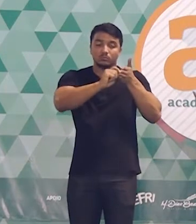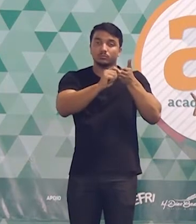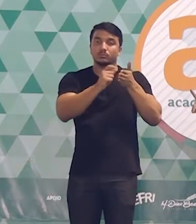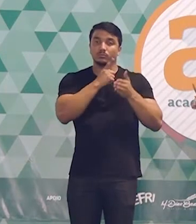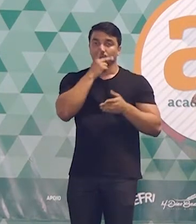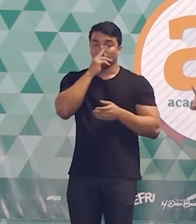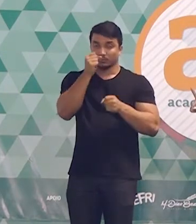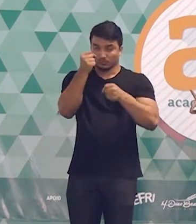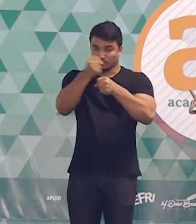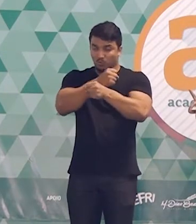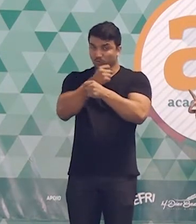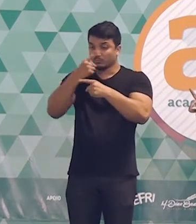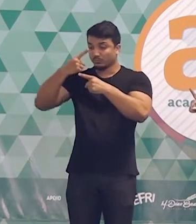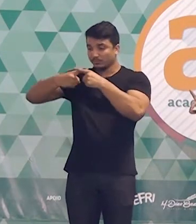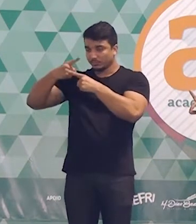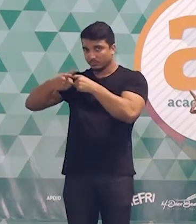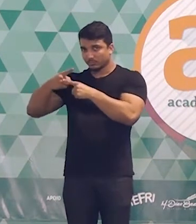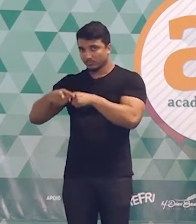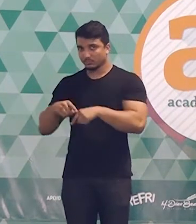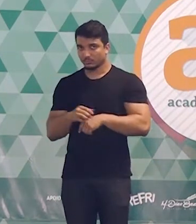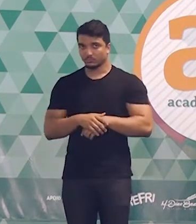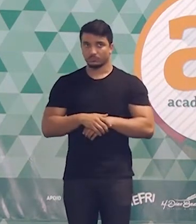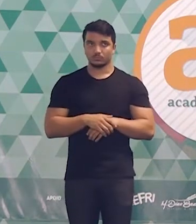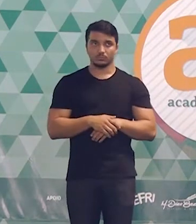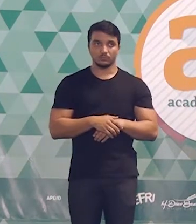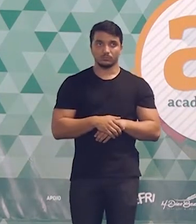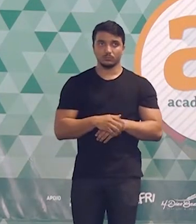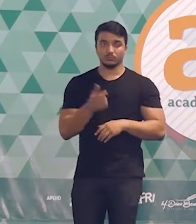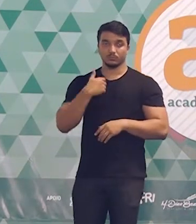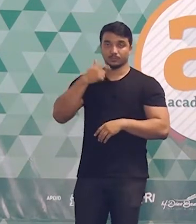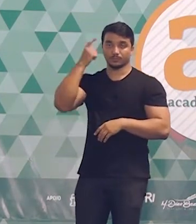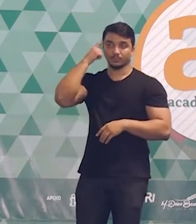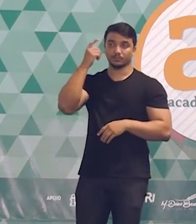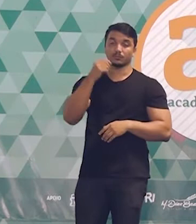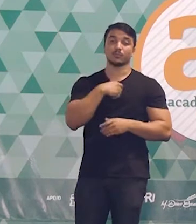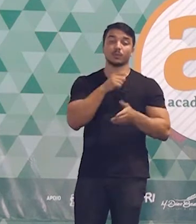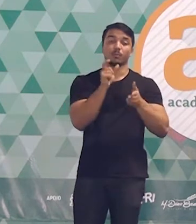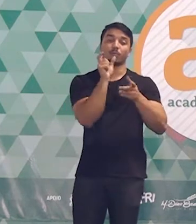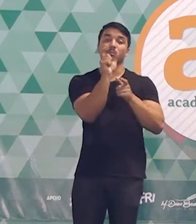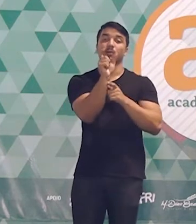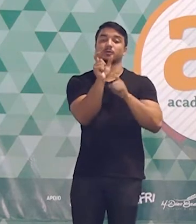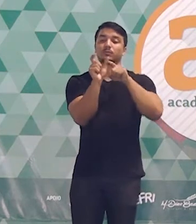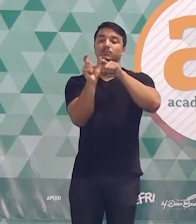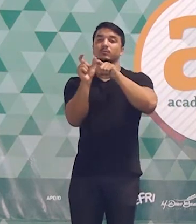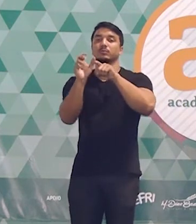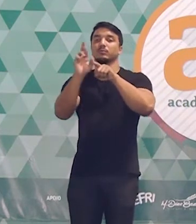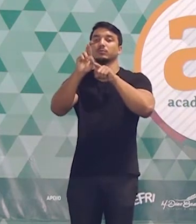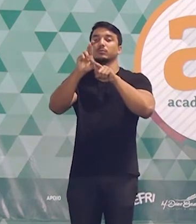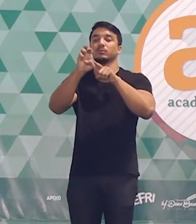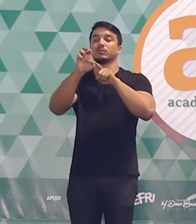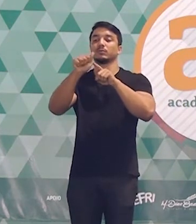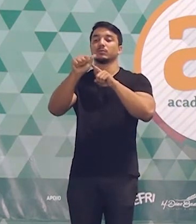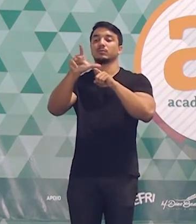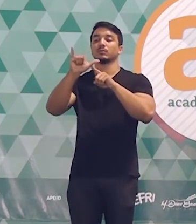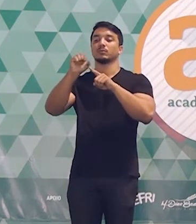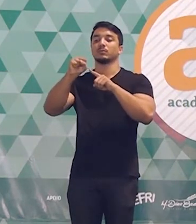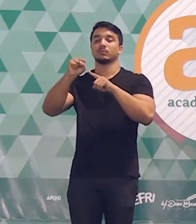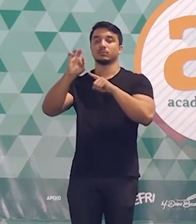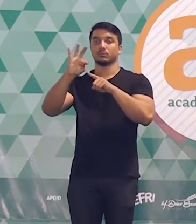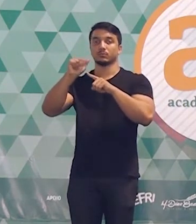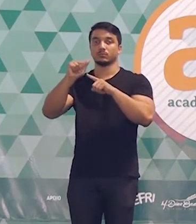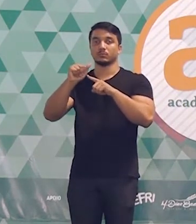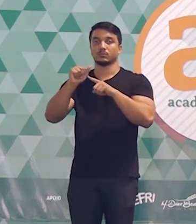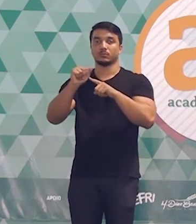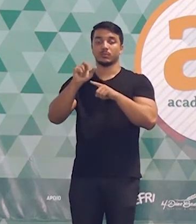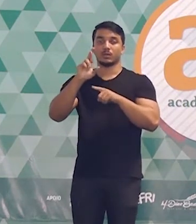torna a alternativa falsa, tá? Passa um X aí na palavra realista. Passa um